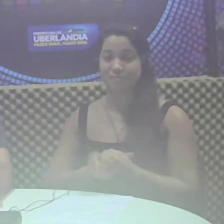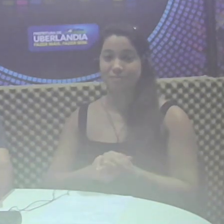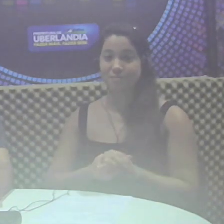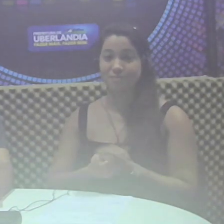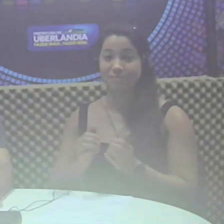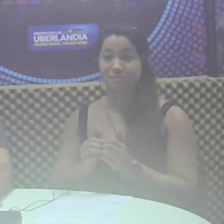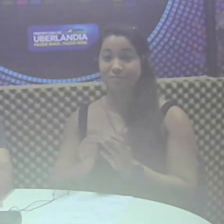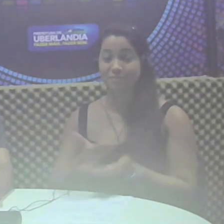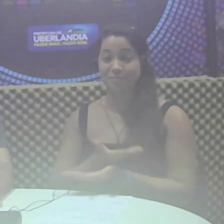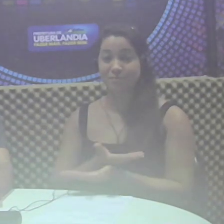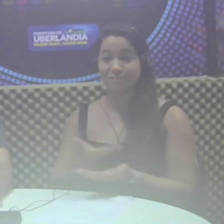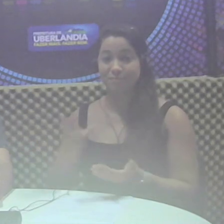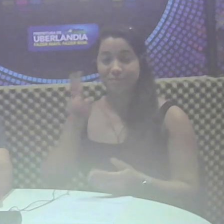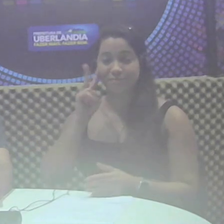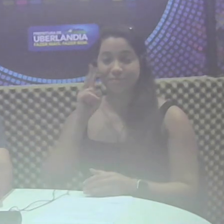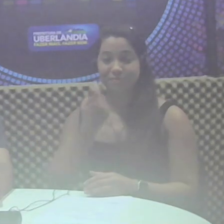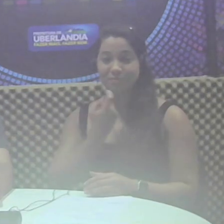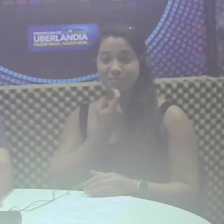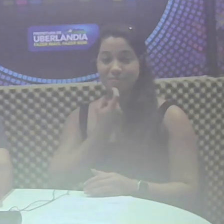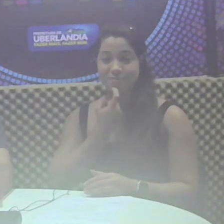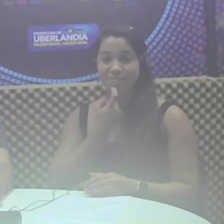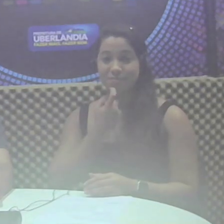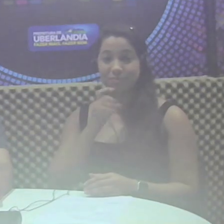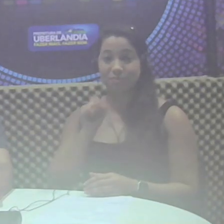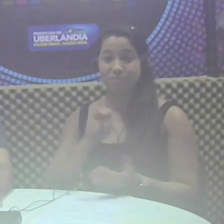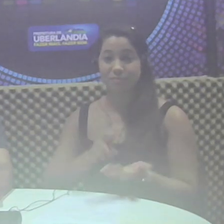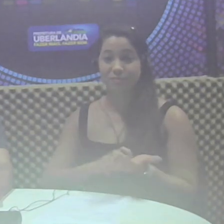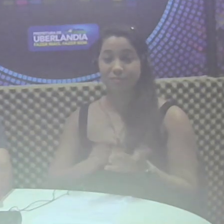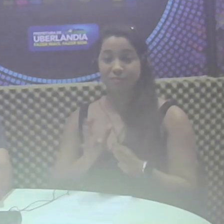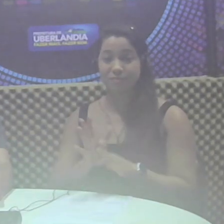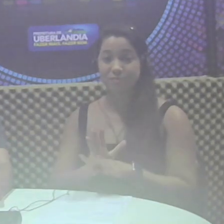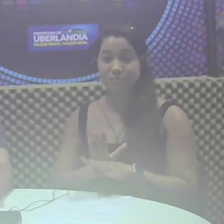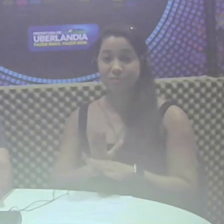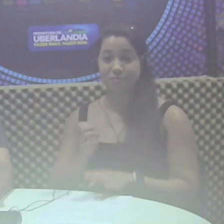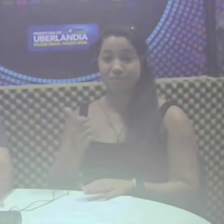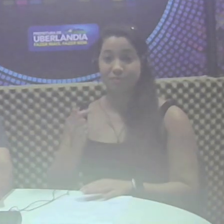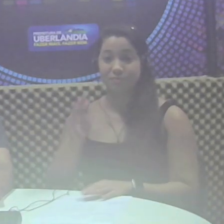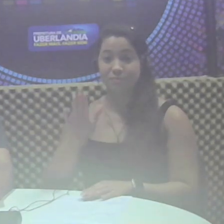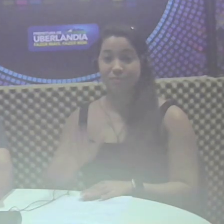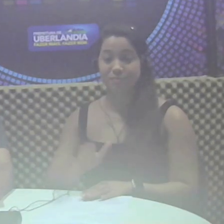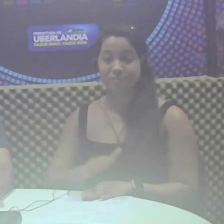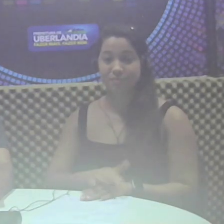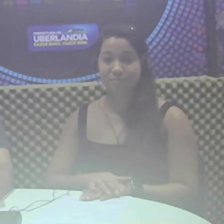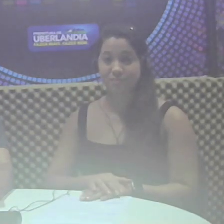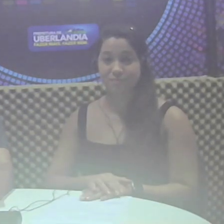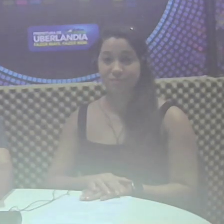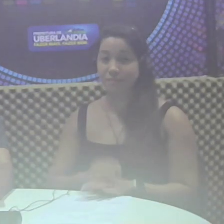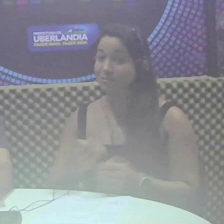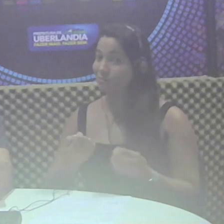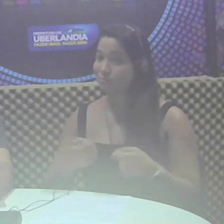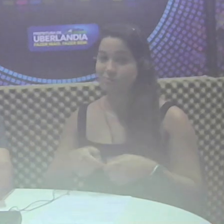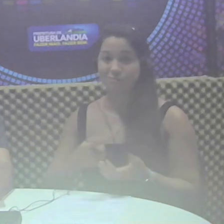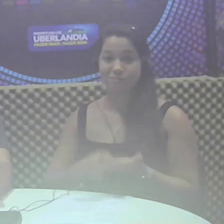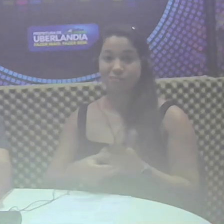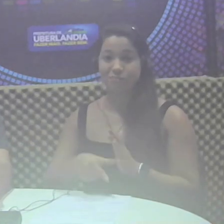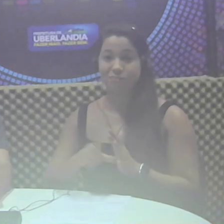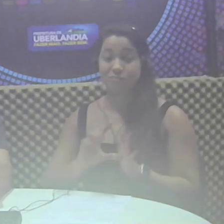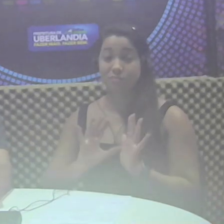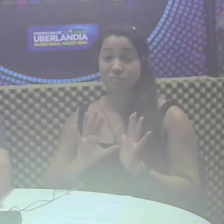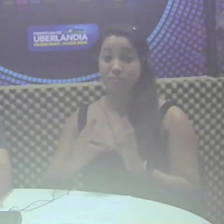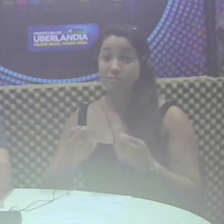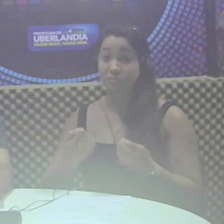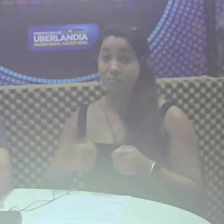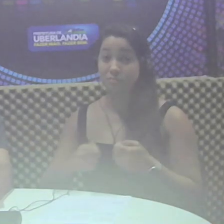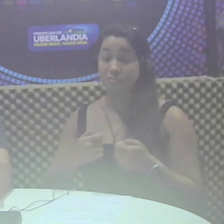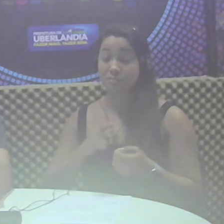aberto ao público de segunda a sexta-feira, de 8 da manhã até às 5 da tarde. Não é necessário agendamento, mas é preciso